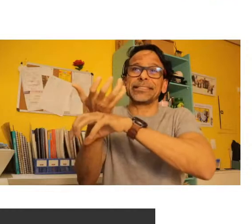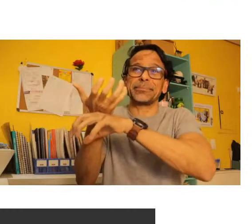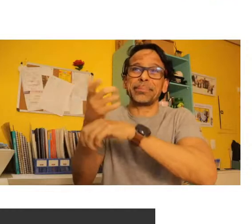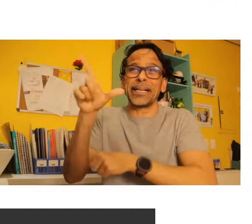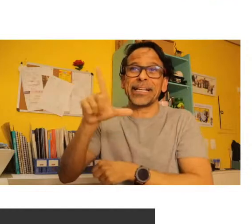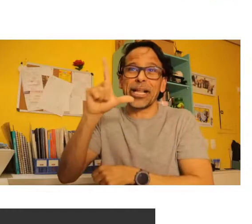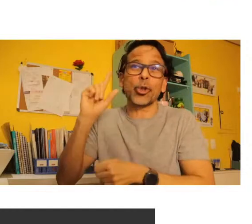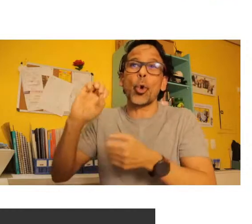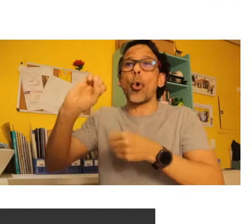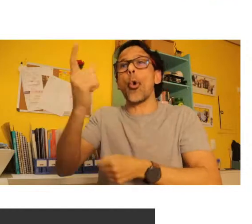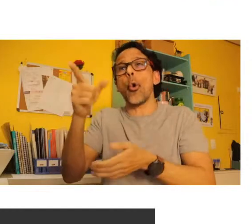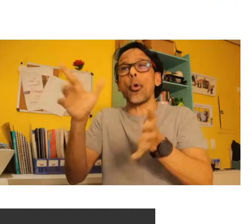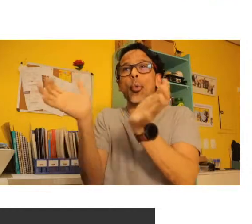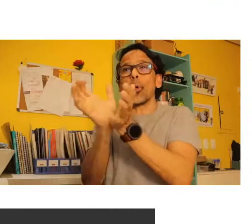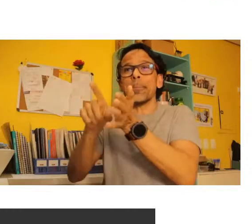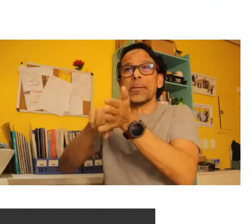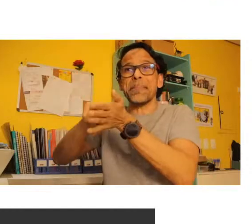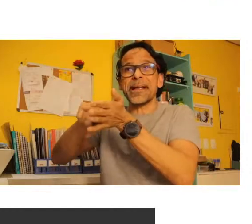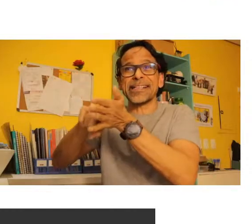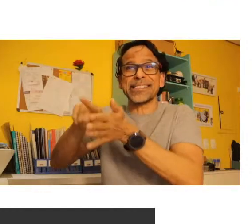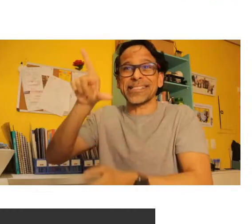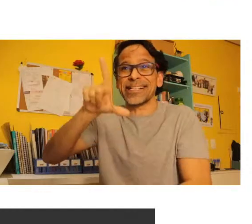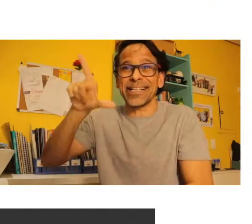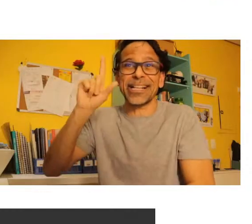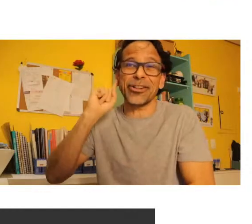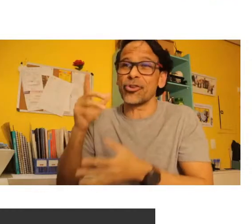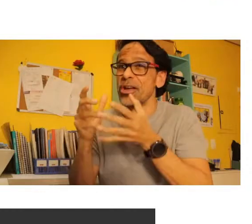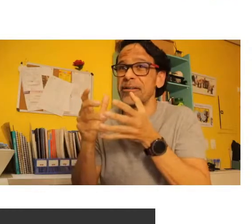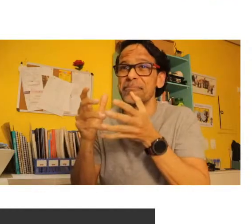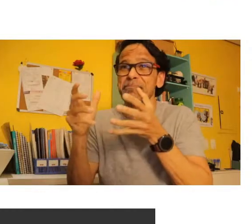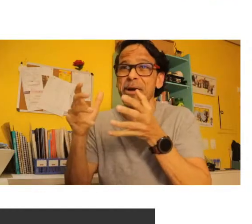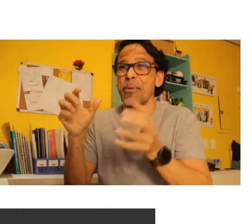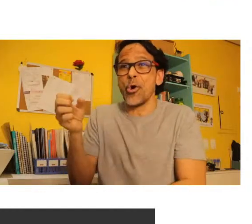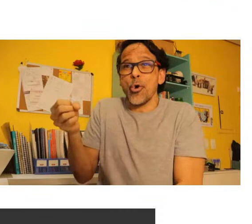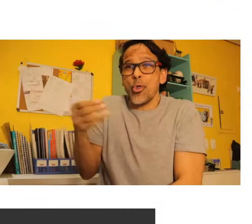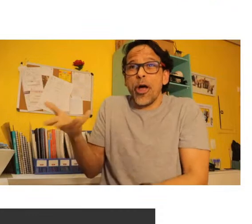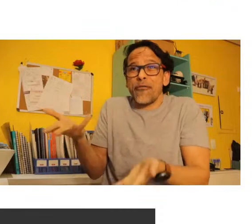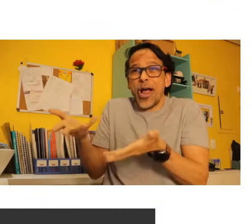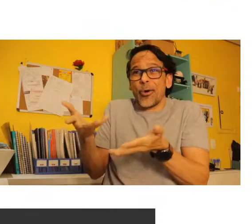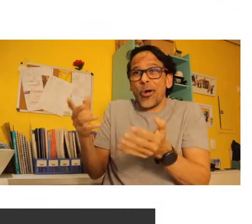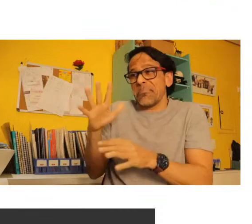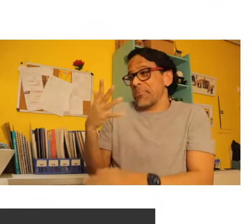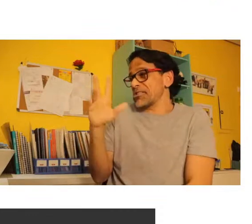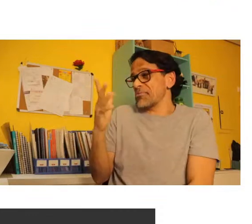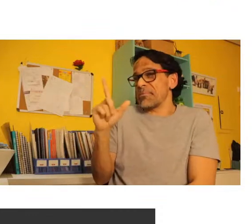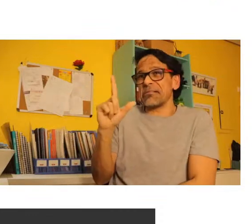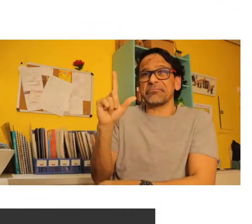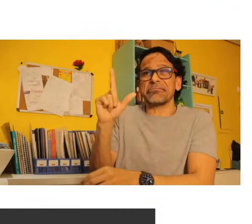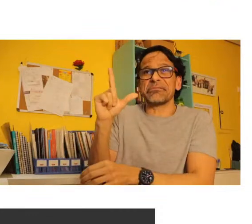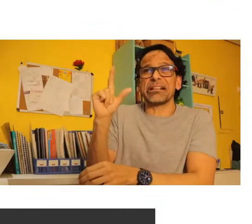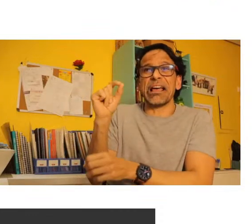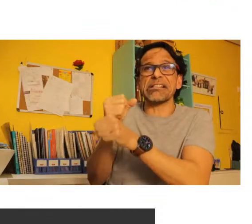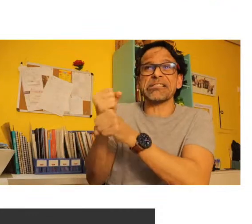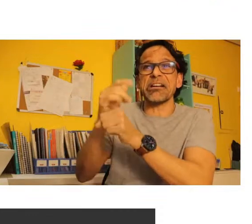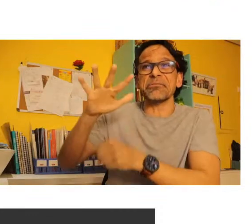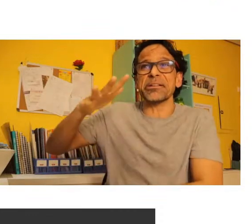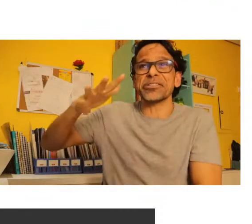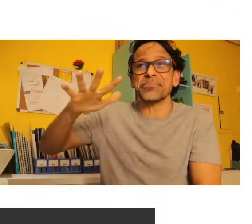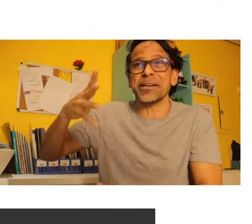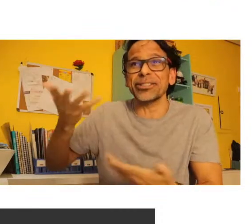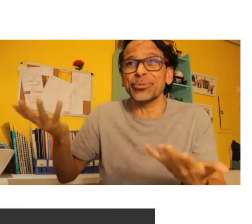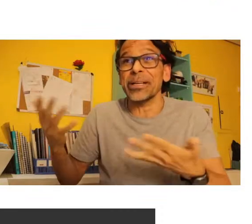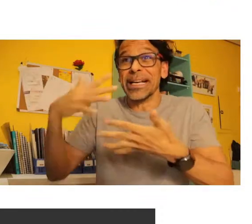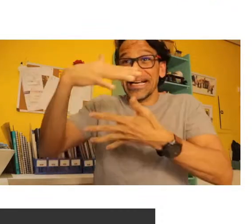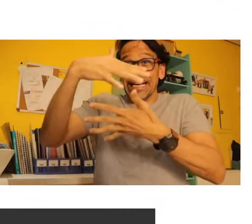é é um é um universo que tem crescido bastante e a literatura surda É